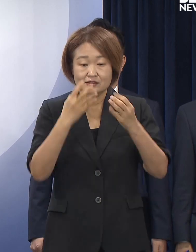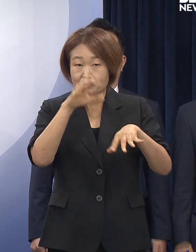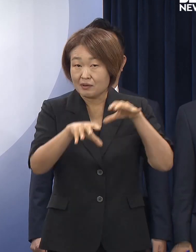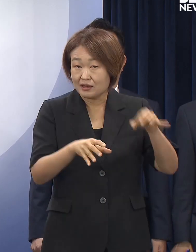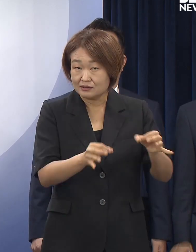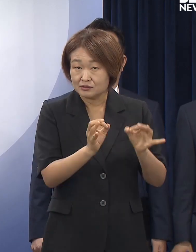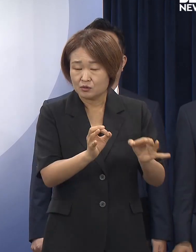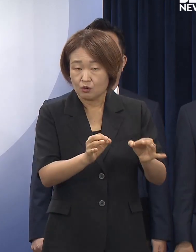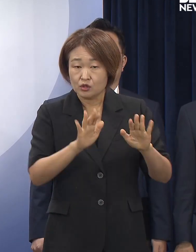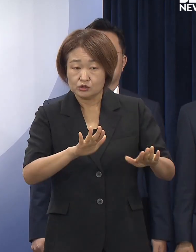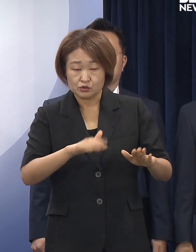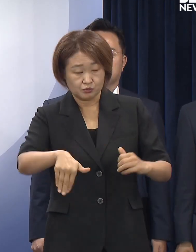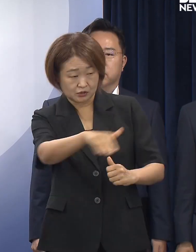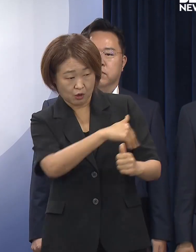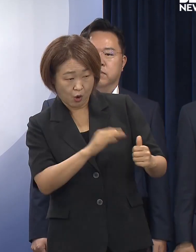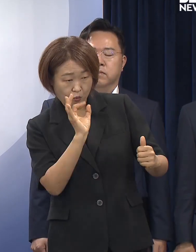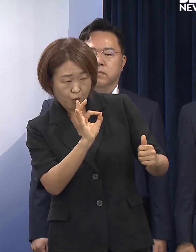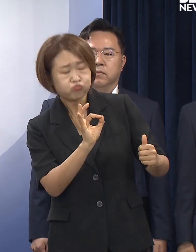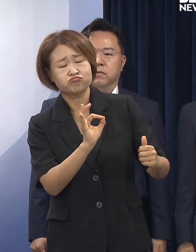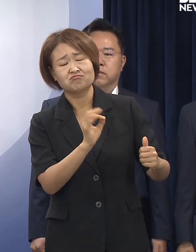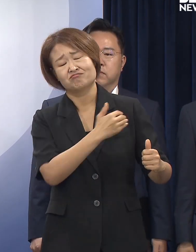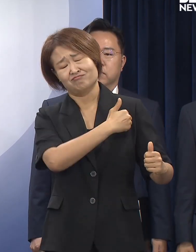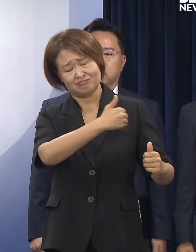새마을금고의 지금 여력은 충분합니다.